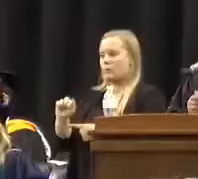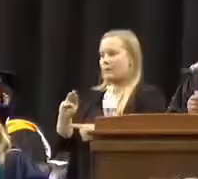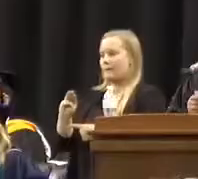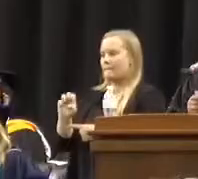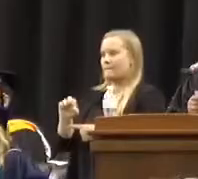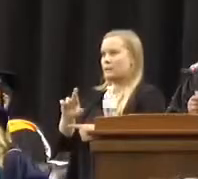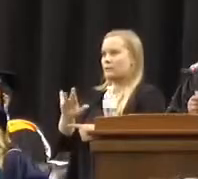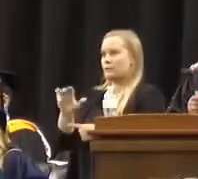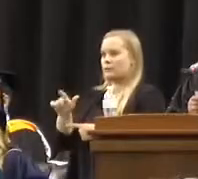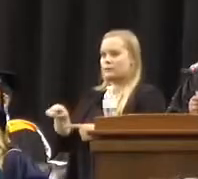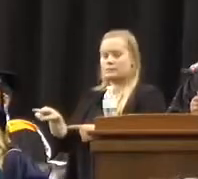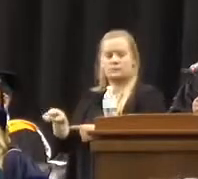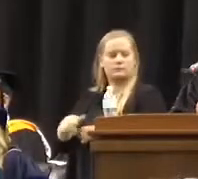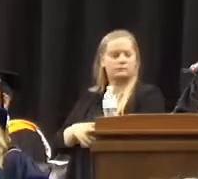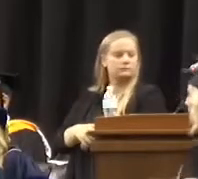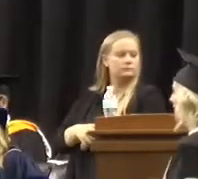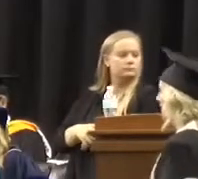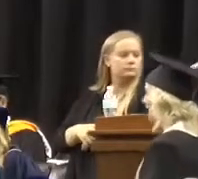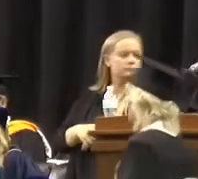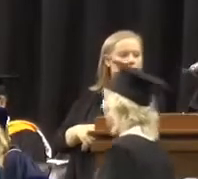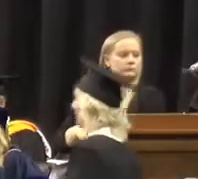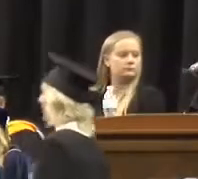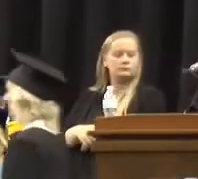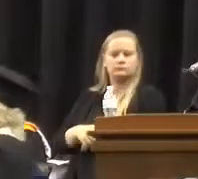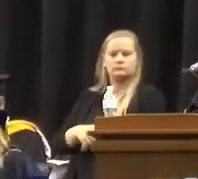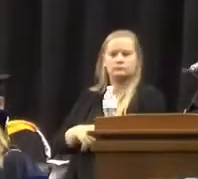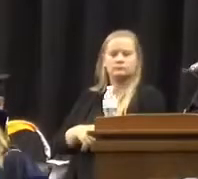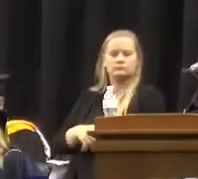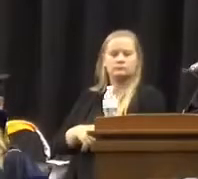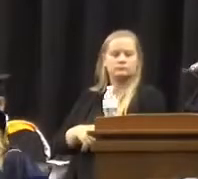Elizabeth M. Ramirez.